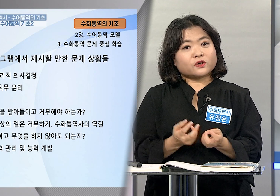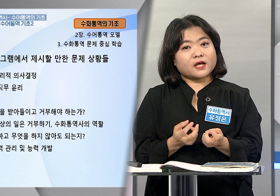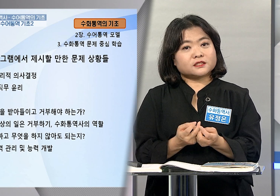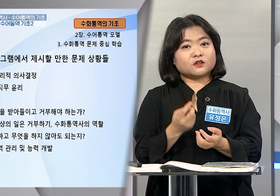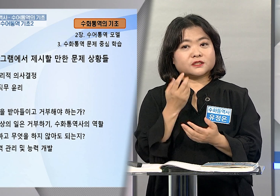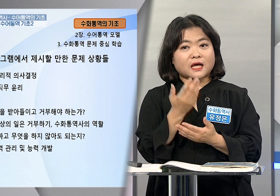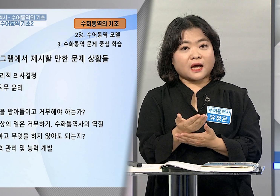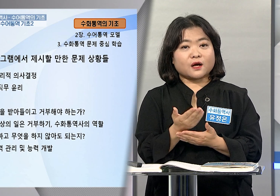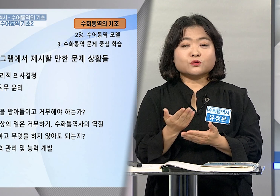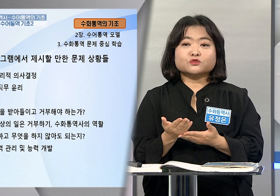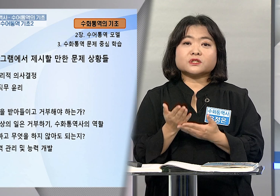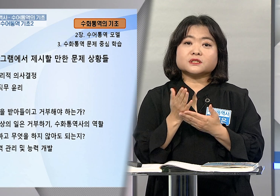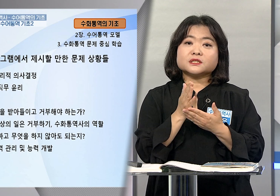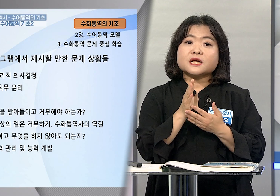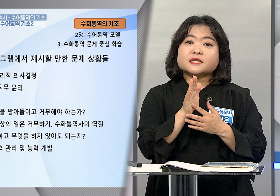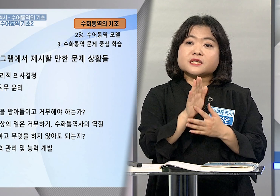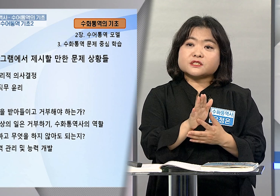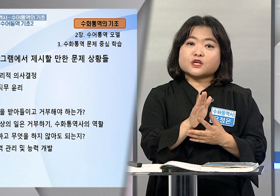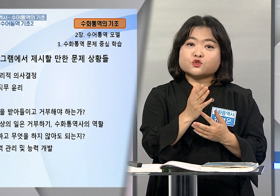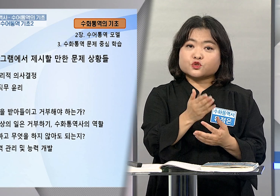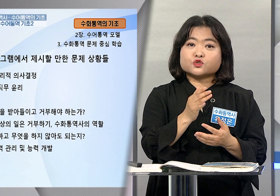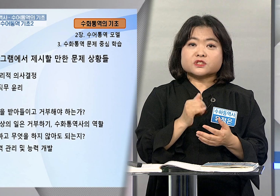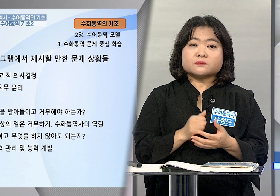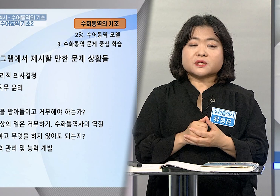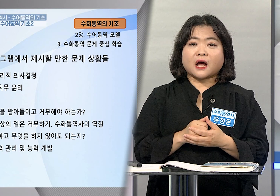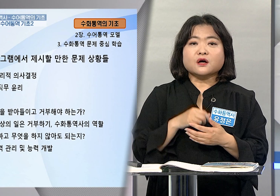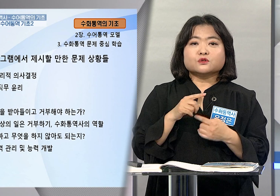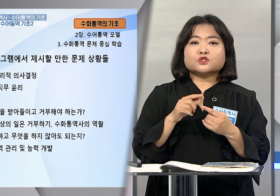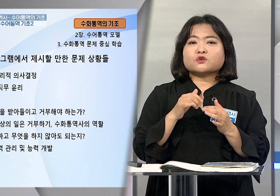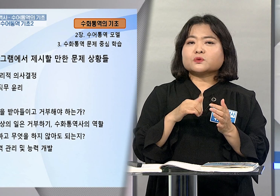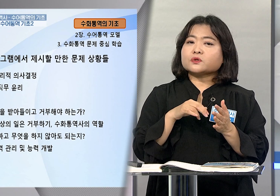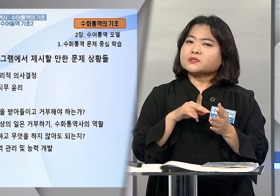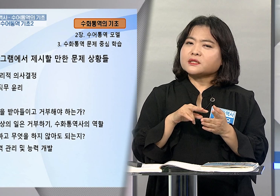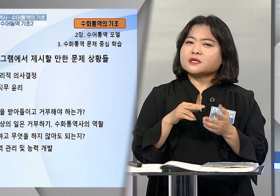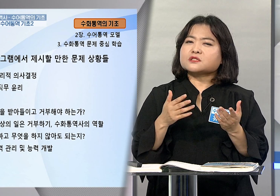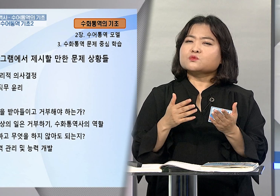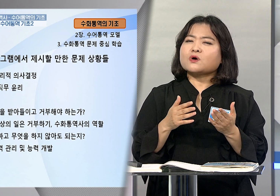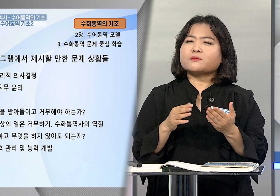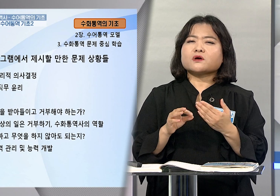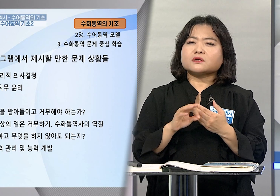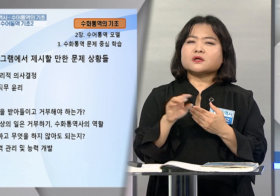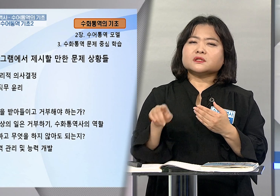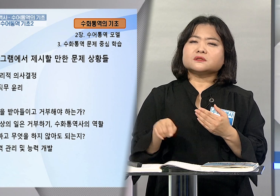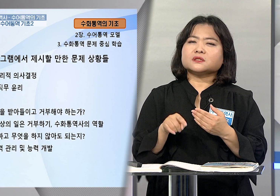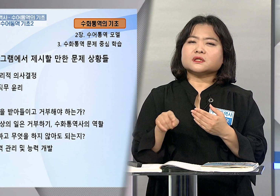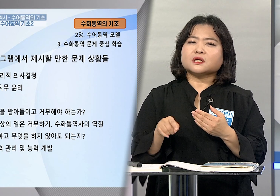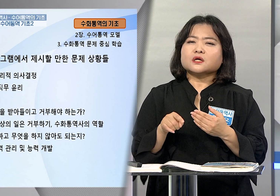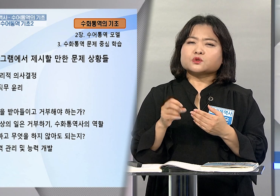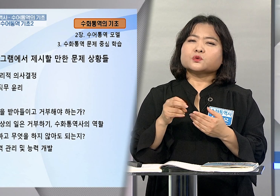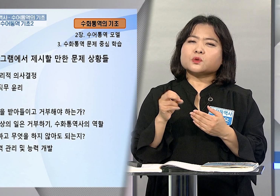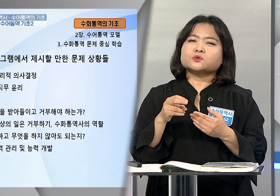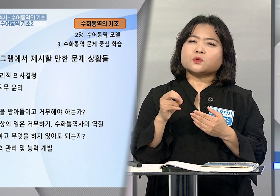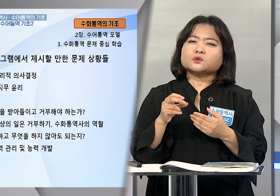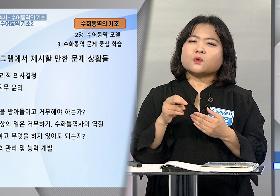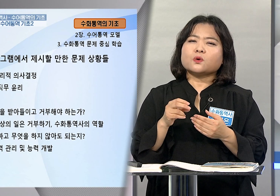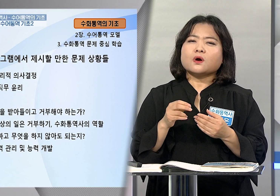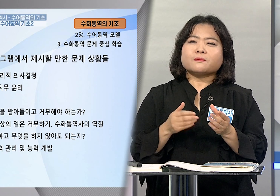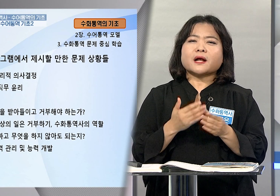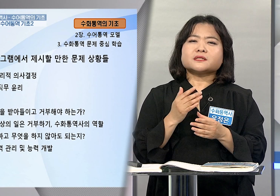하실 것이냐라고 문제를 제시해 줄 수 있습니다. 우리 수화통역센터에서 근무하면 이런 일들이 종종 발생할